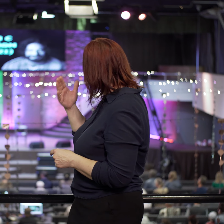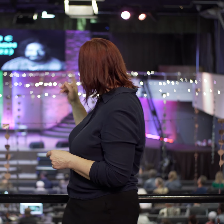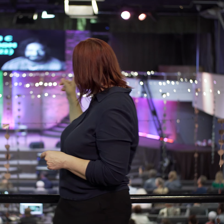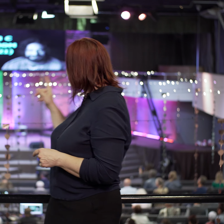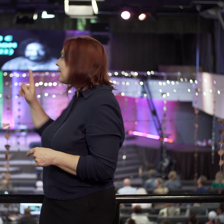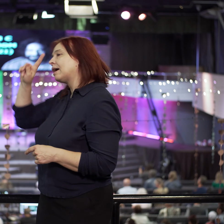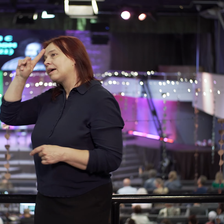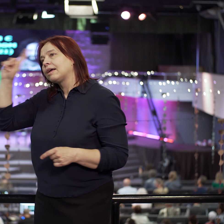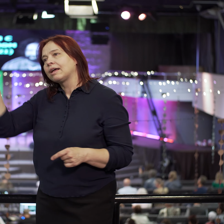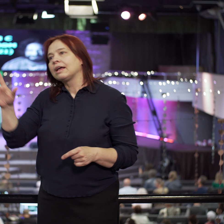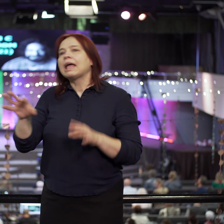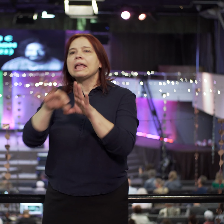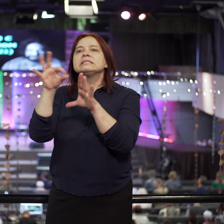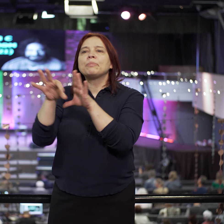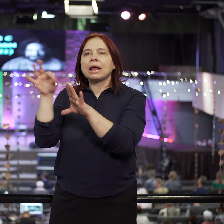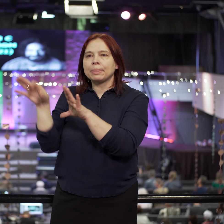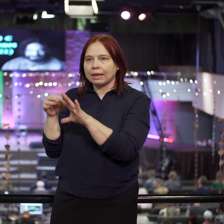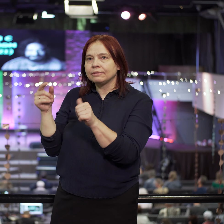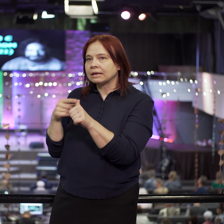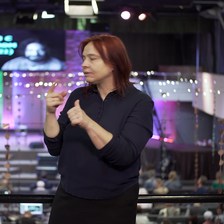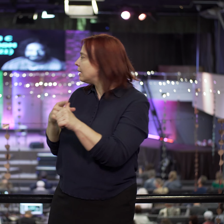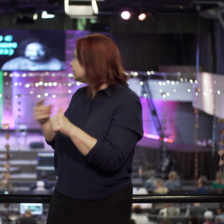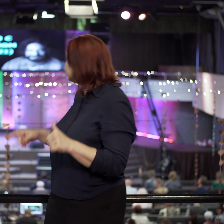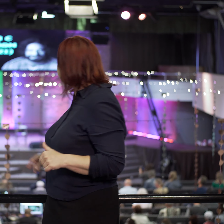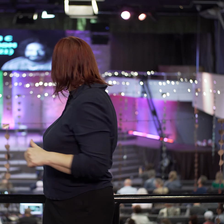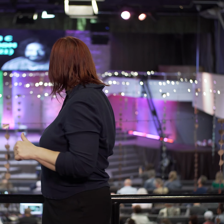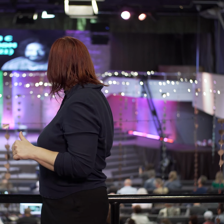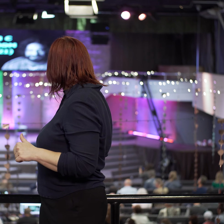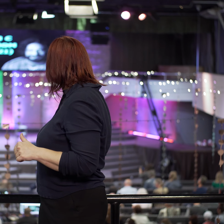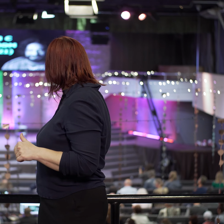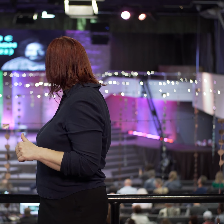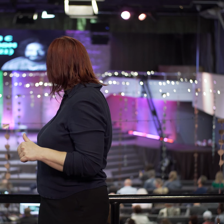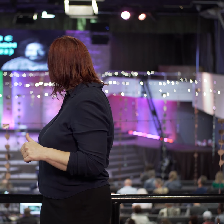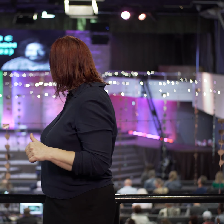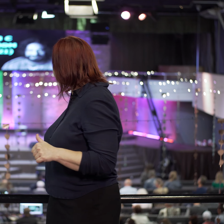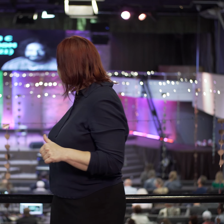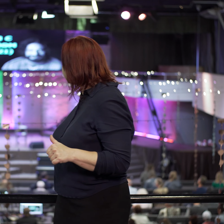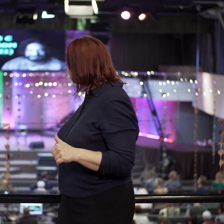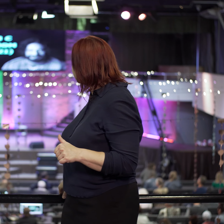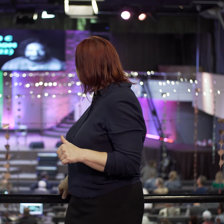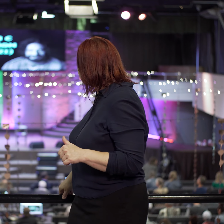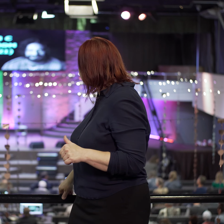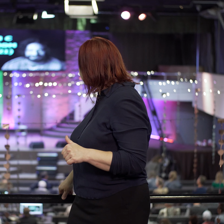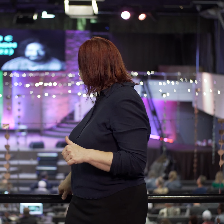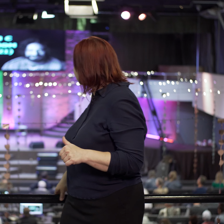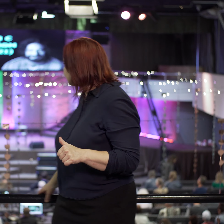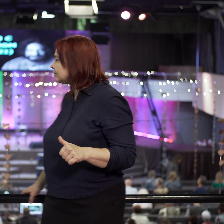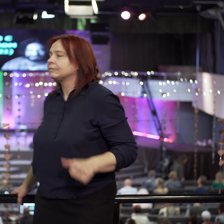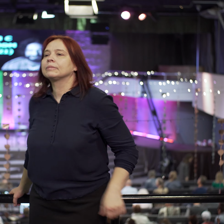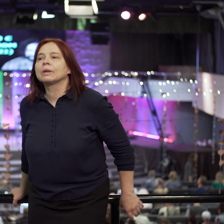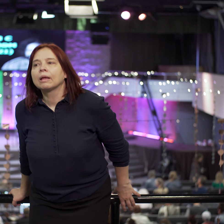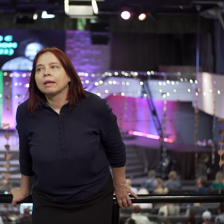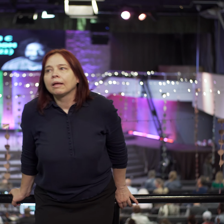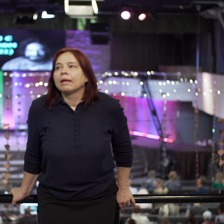называется «Избранные», режиссера Далласа Джокинса. Итак, Евангелие от